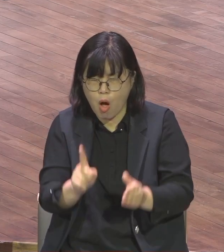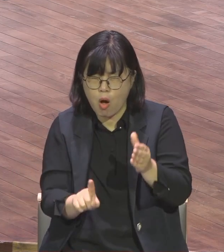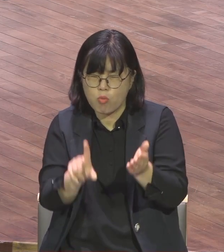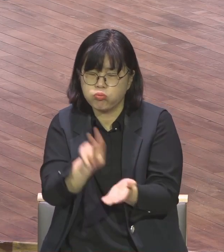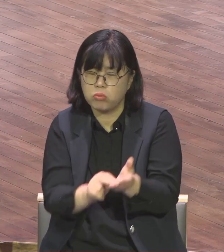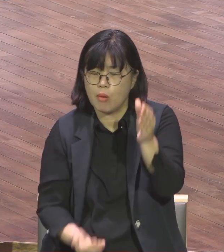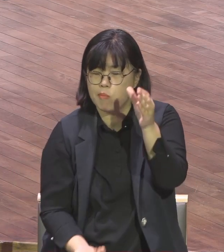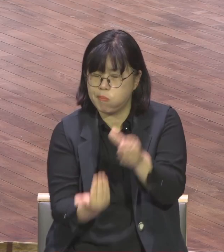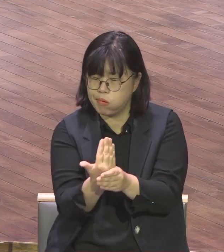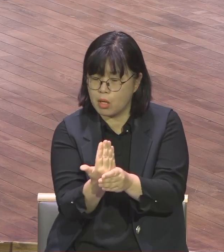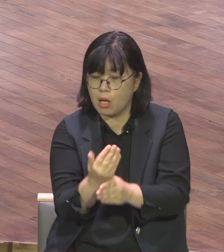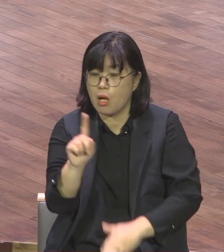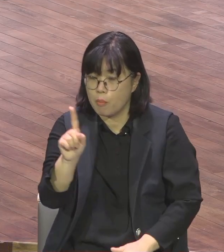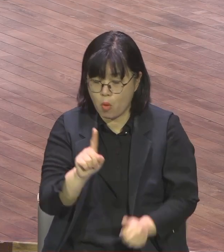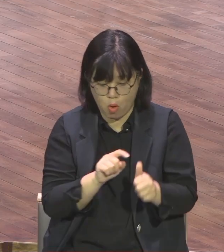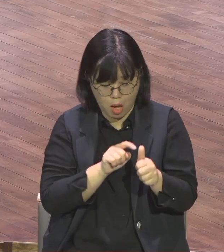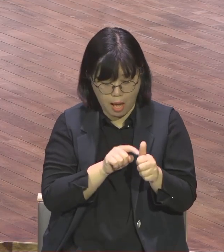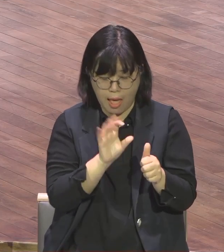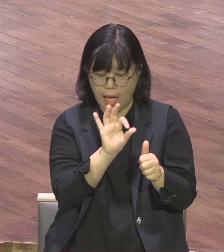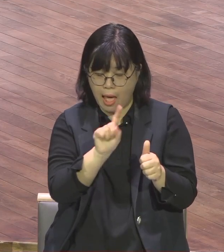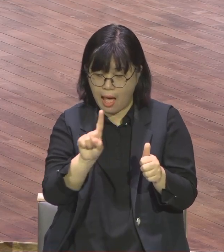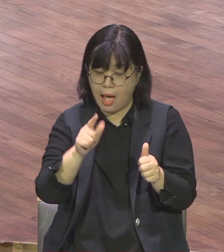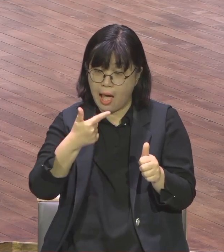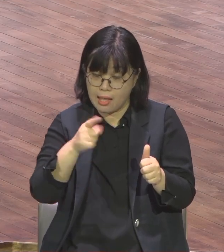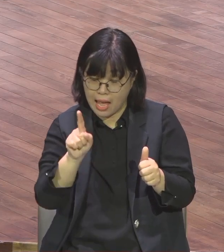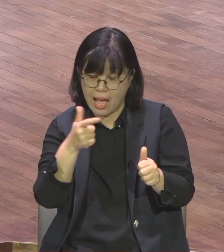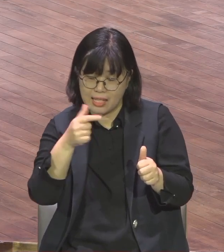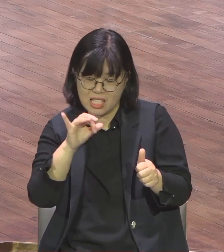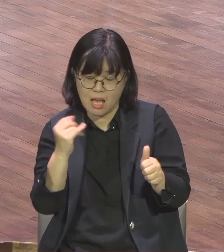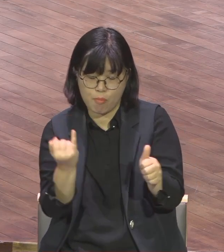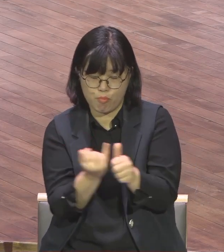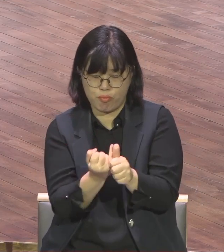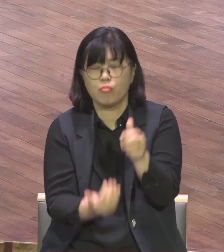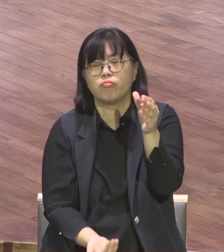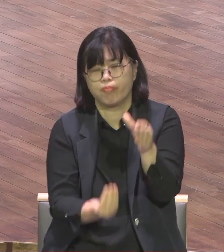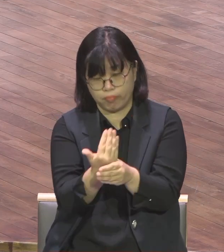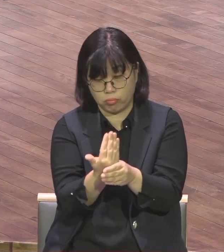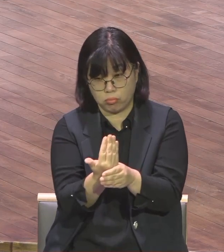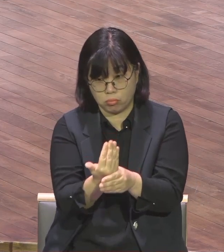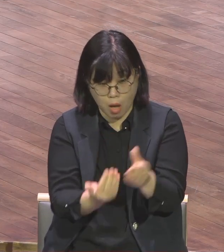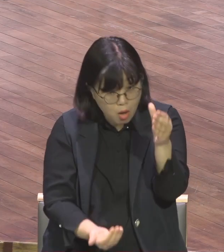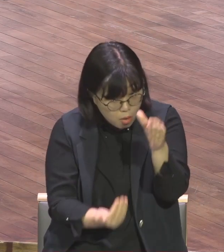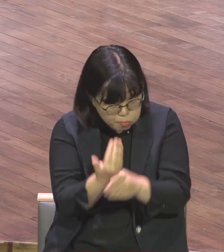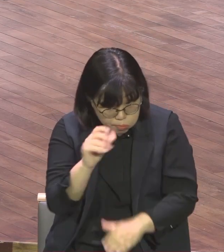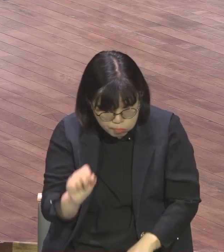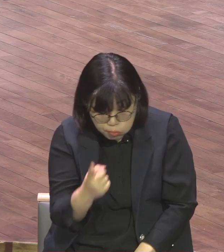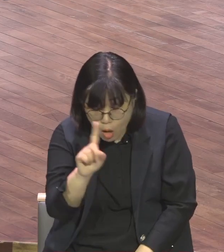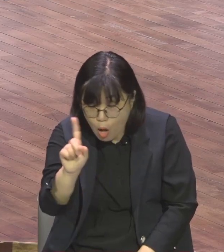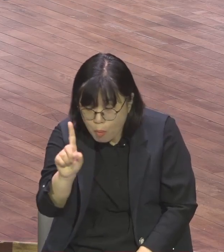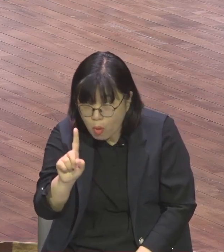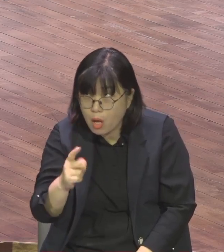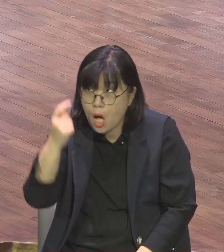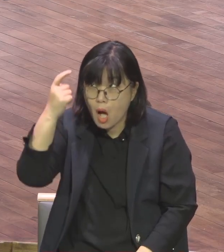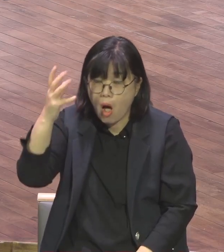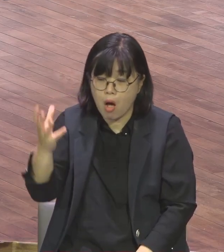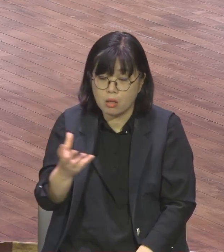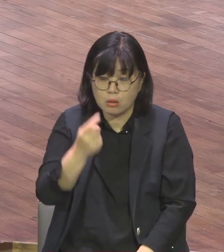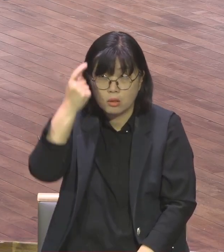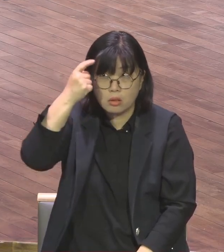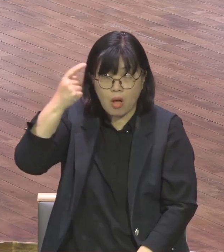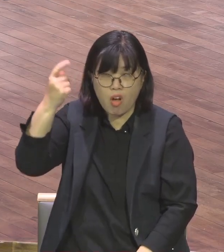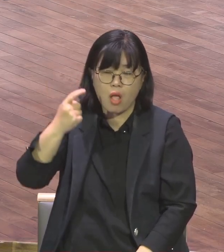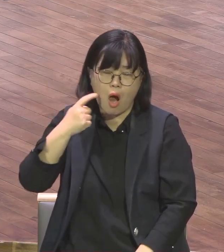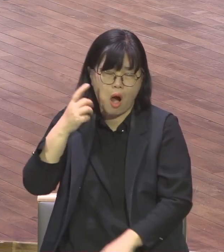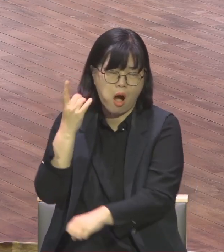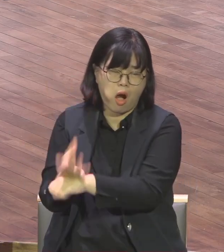이유가 성령을 속인 죄에 그리 나와 있어요. 성령을 속인, 불신자는 해당 안 되는 말이에요.